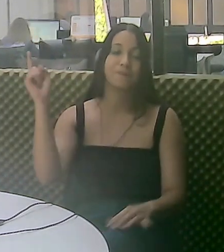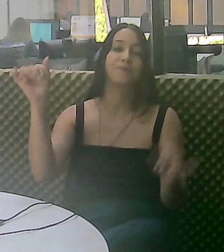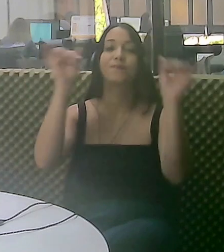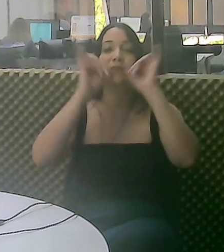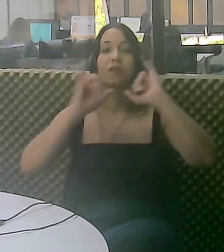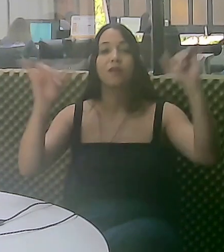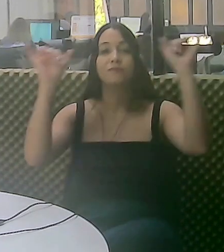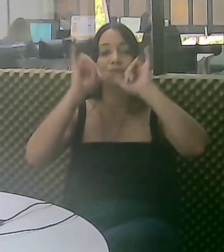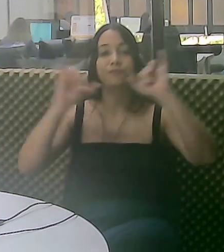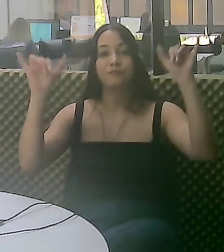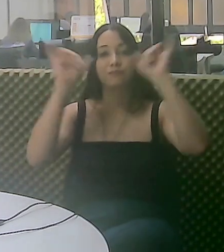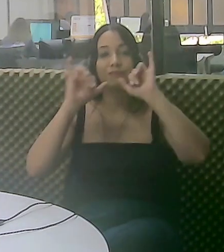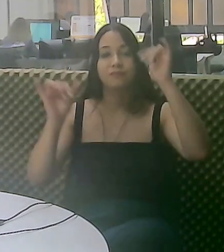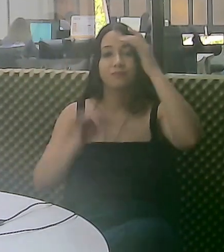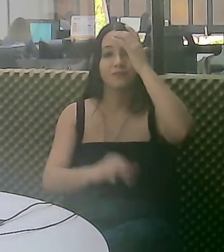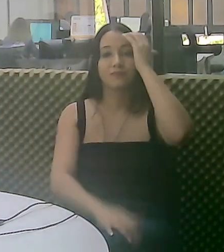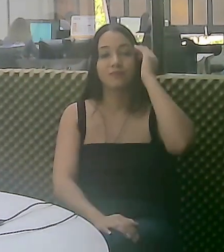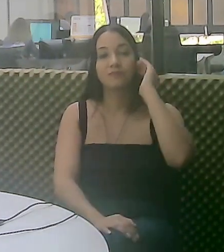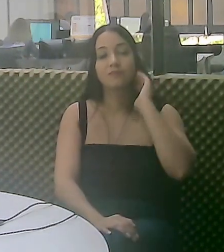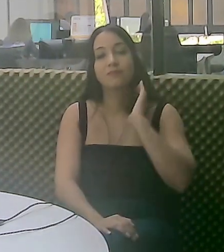Giro de notícias.